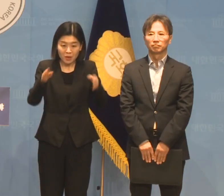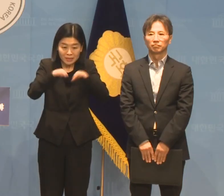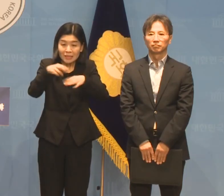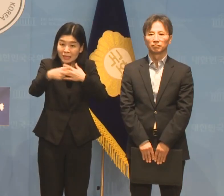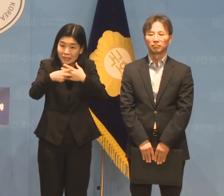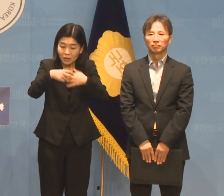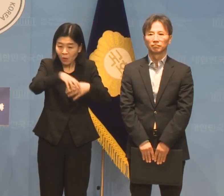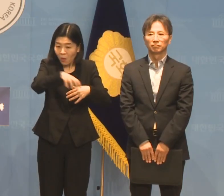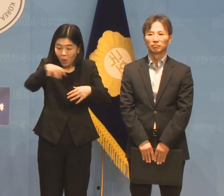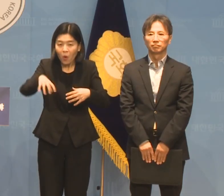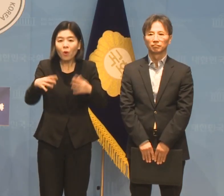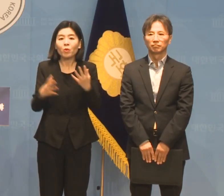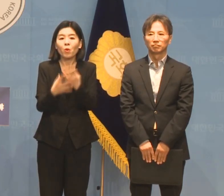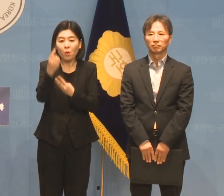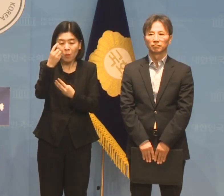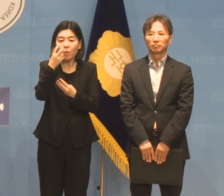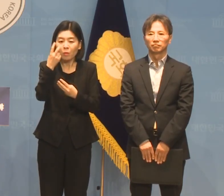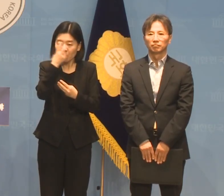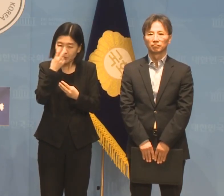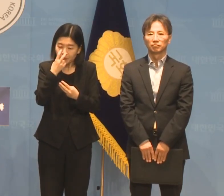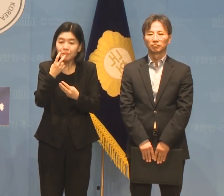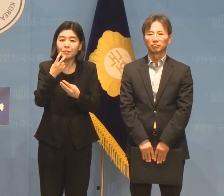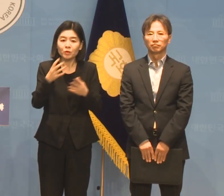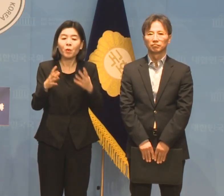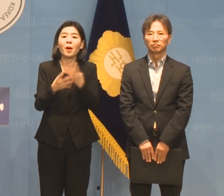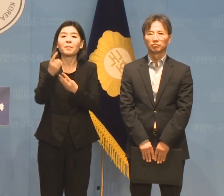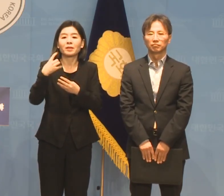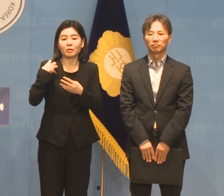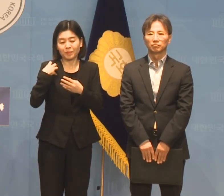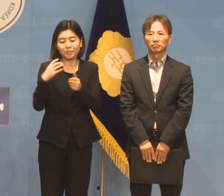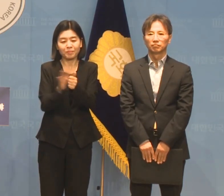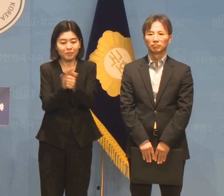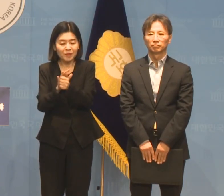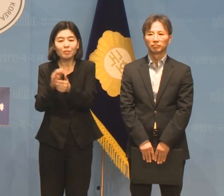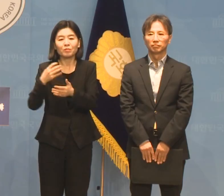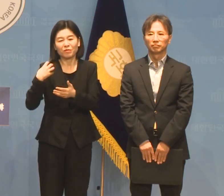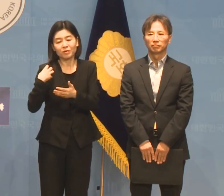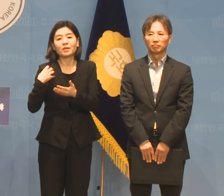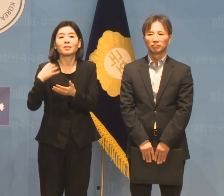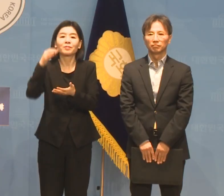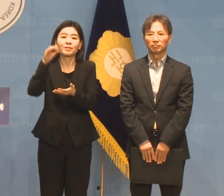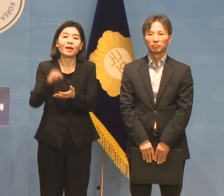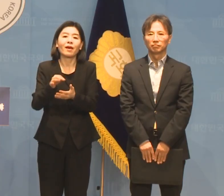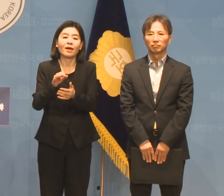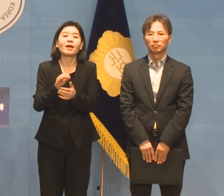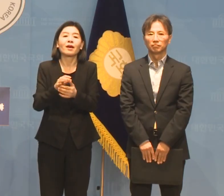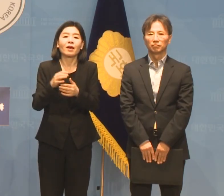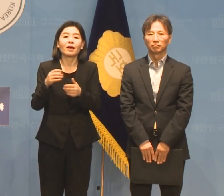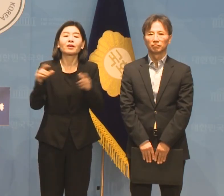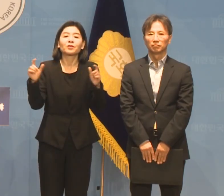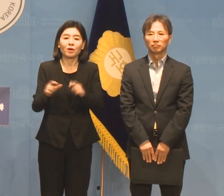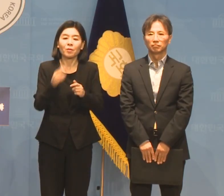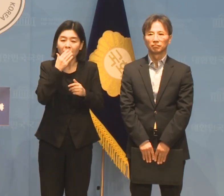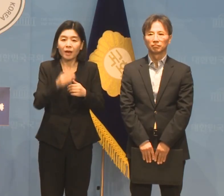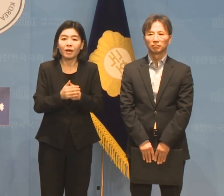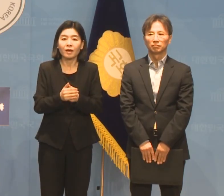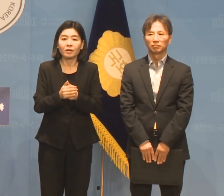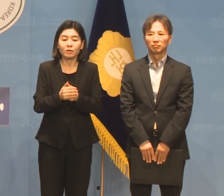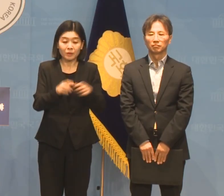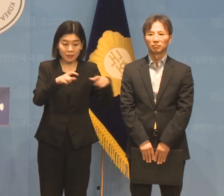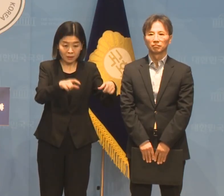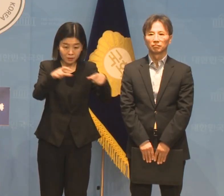통합해 간병 부담을 줄이겠습니다. 돌봄 매니저를 지역 단위로 배치해 맞춤형 돌봄을